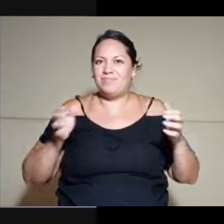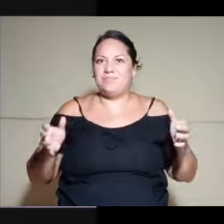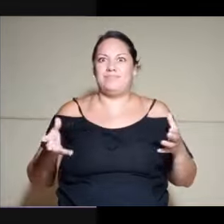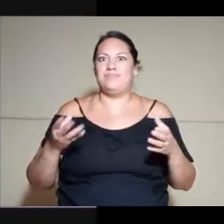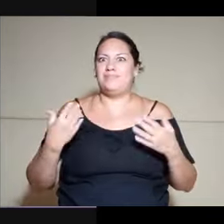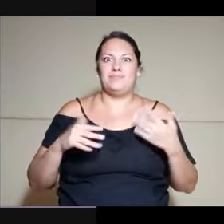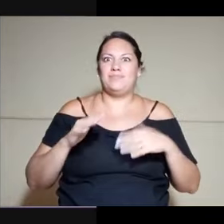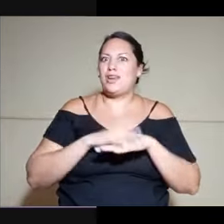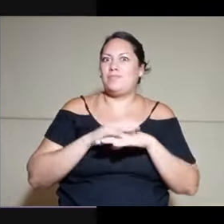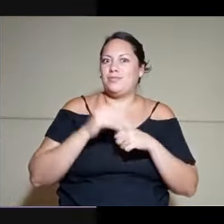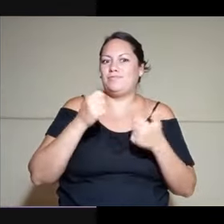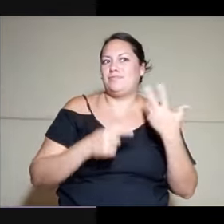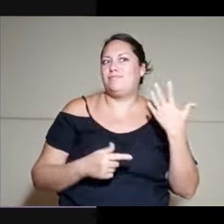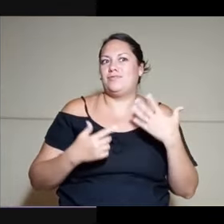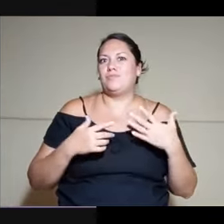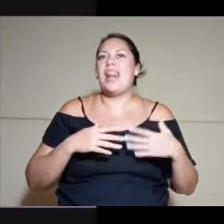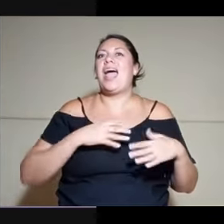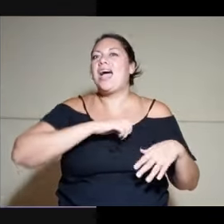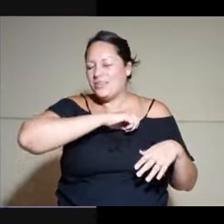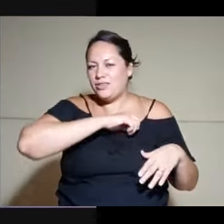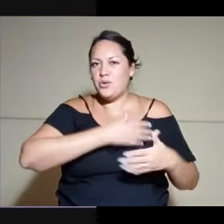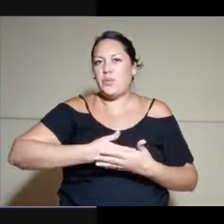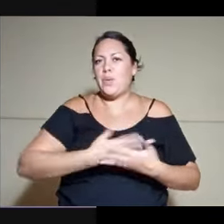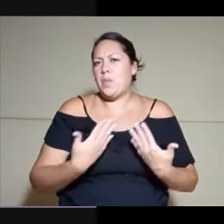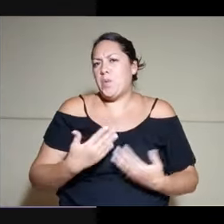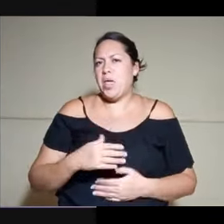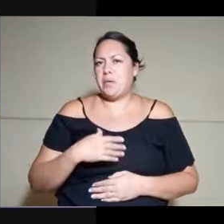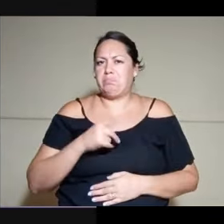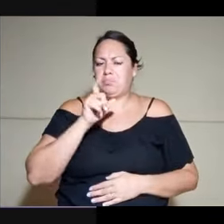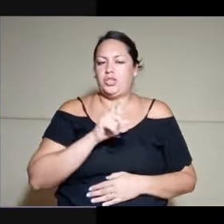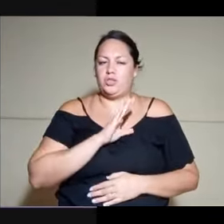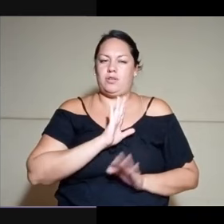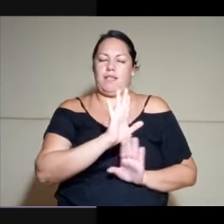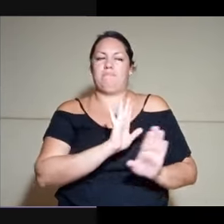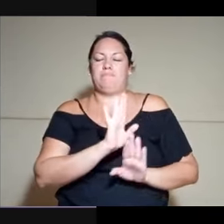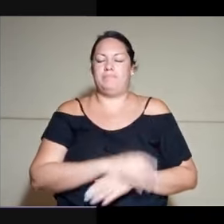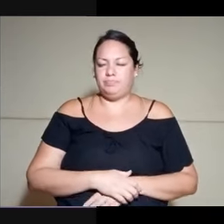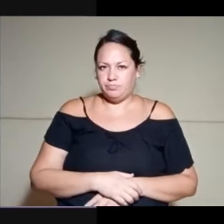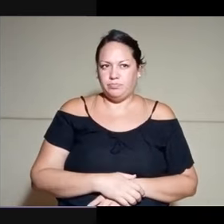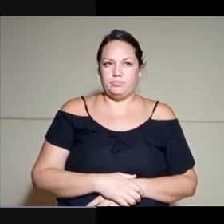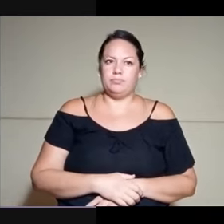los músculos abdominales para hacer fuerza. Se tienen que activar todos esos músculos, ¿entiendes?